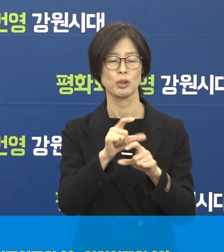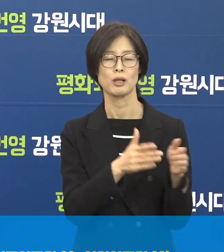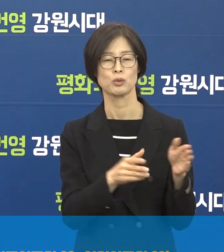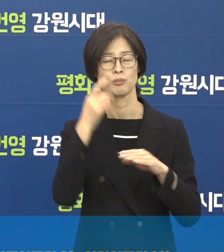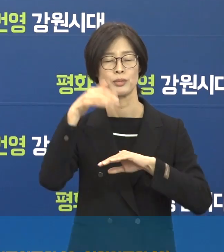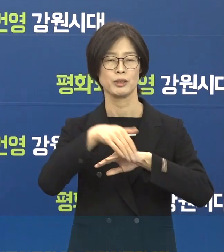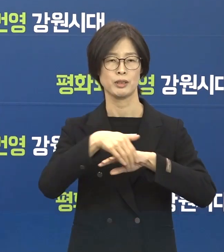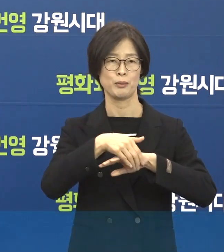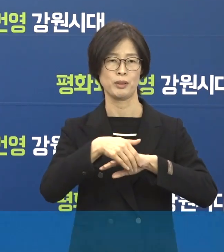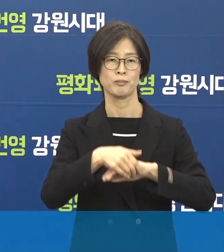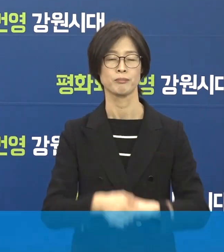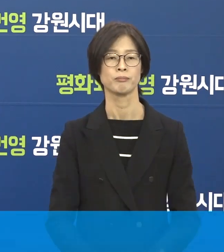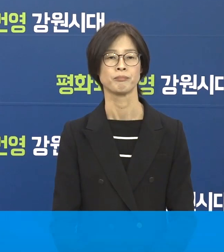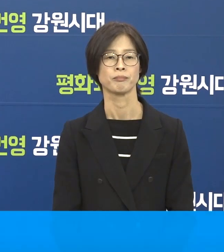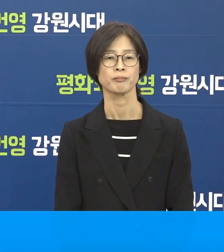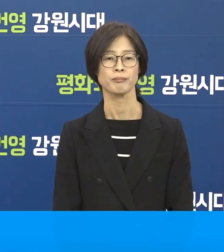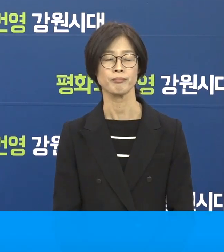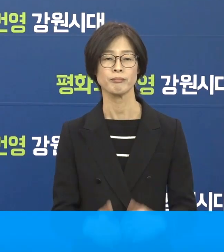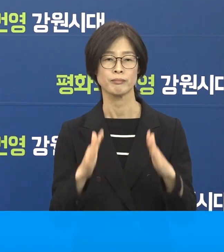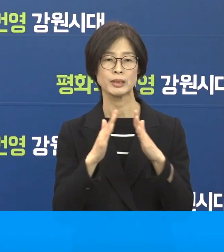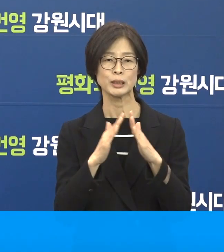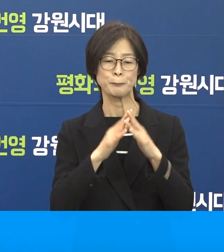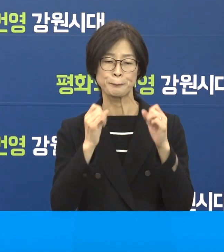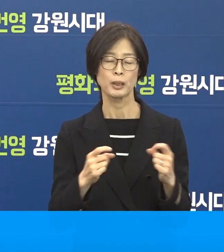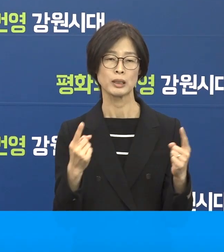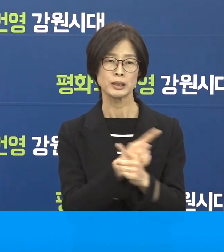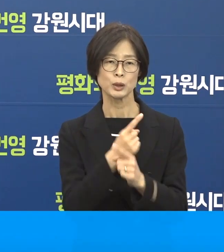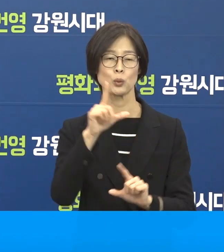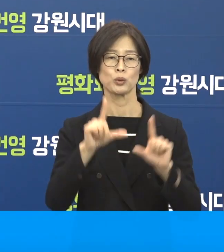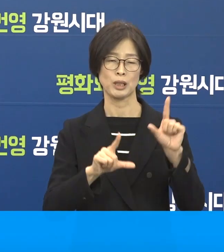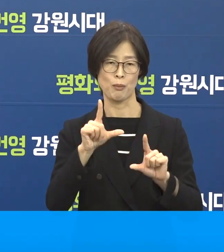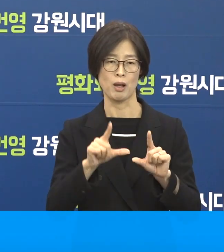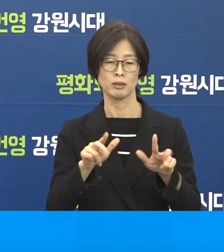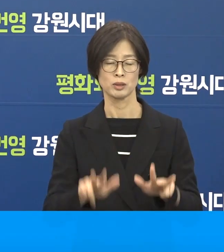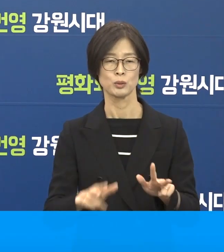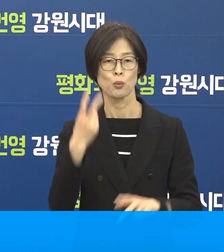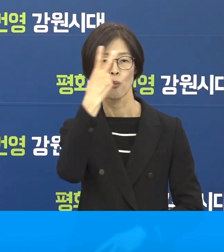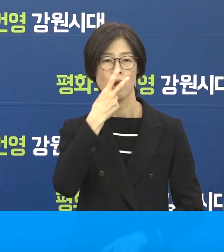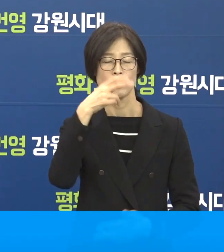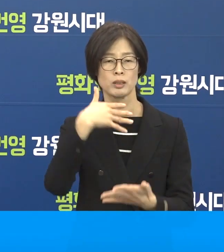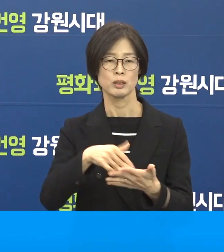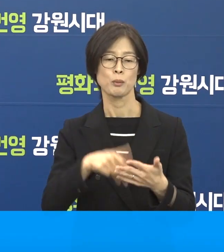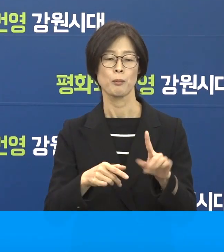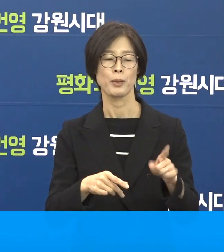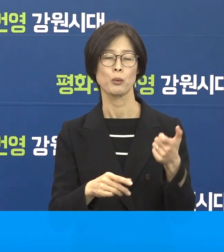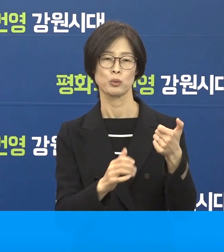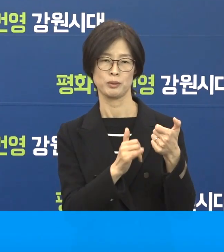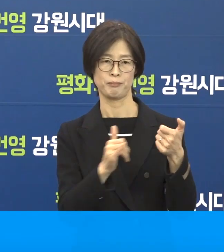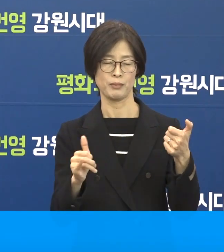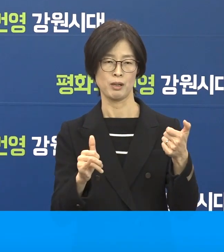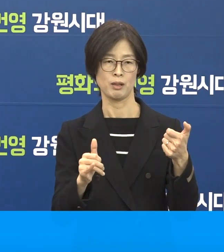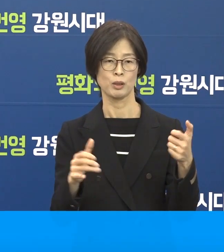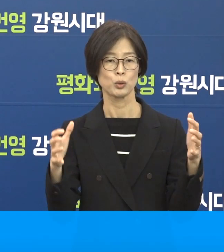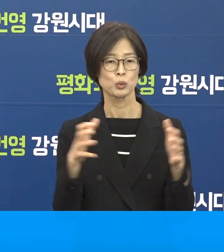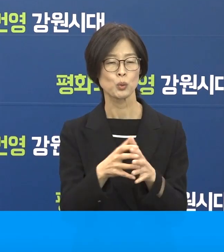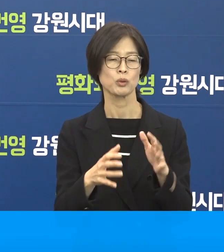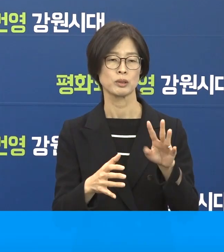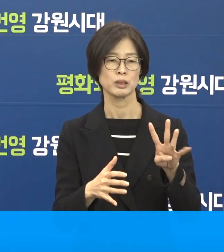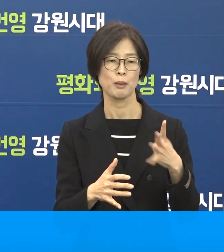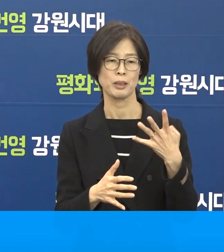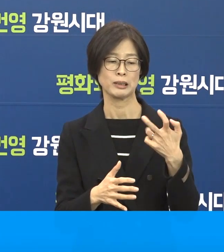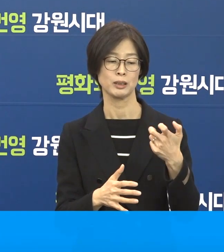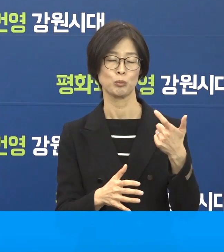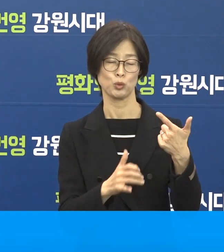예정입니다. 재택치료 현황입니다. 현재 관리 중인 인원은 150명으로 총